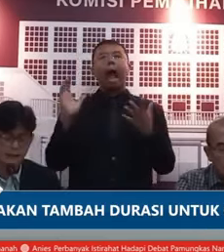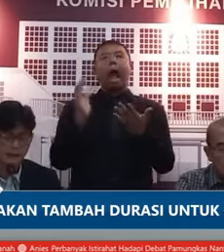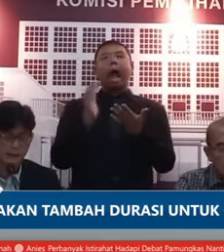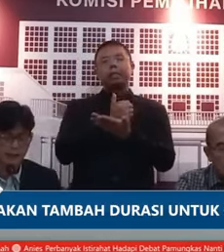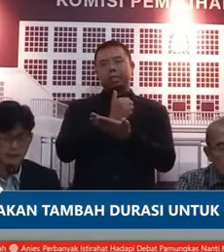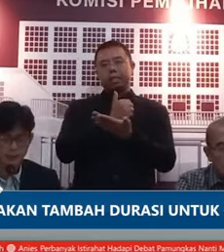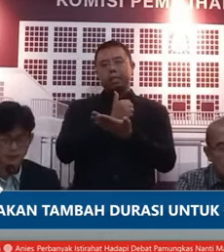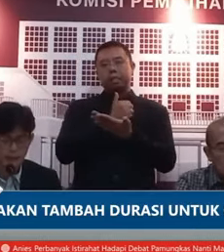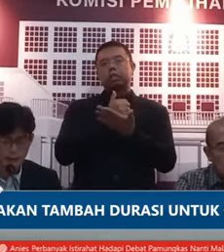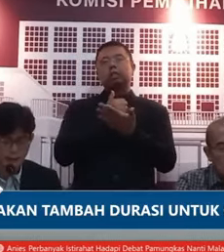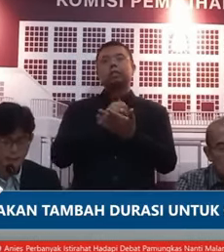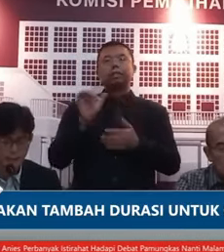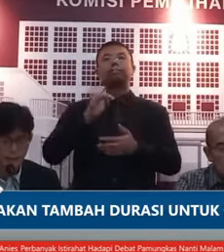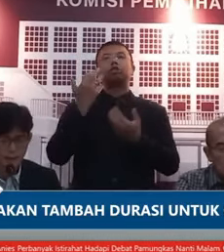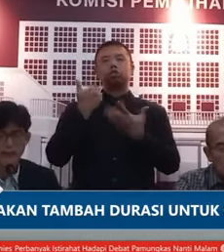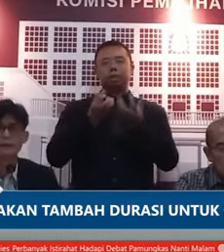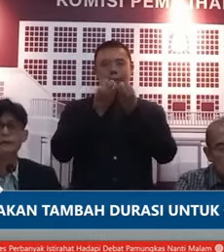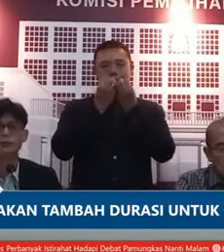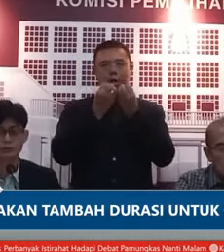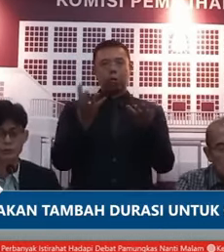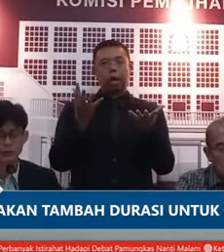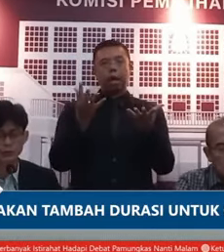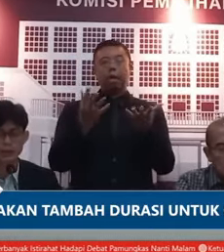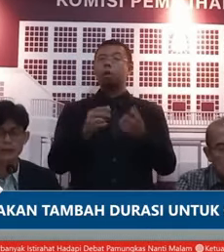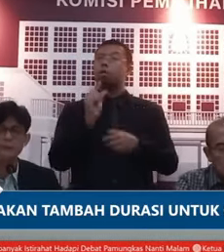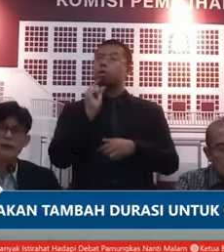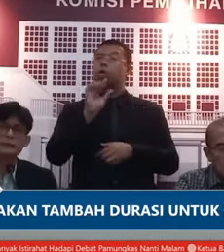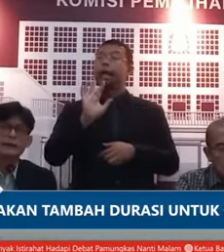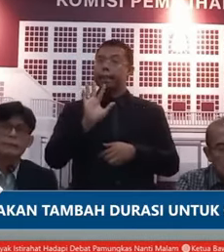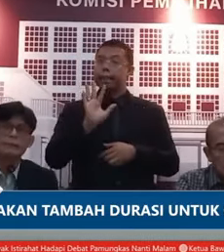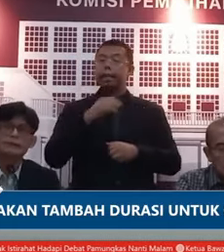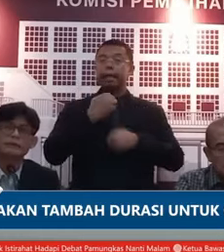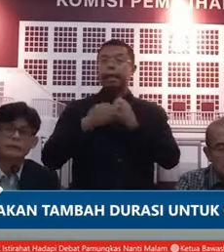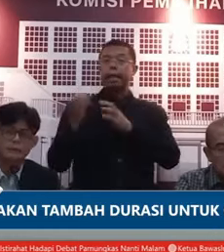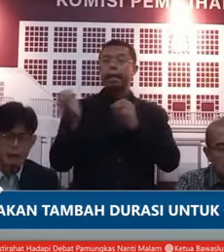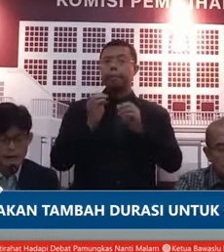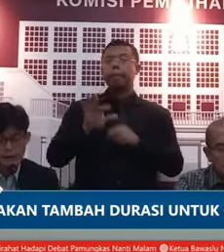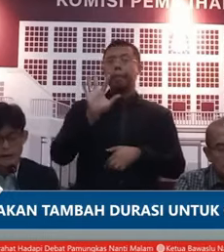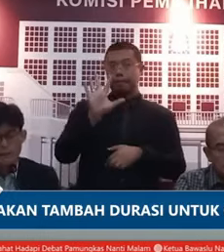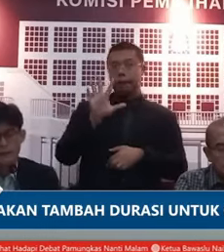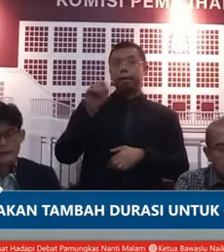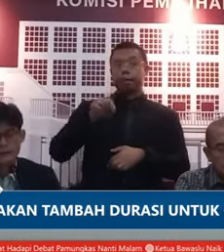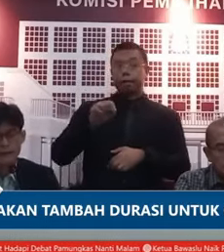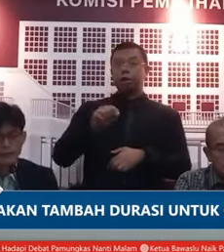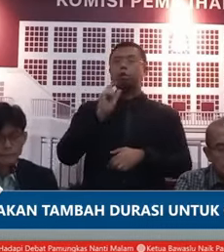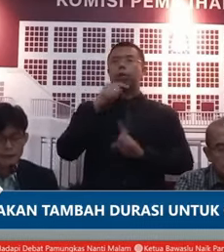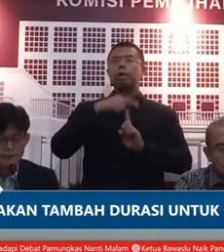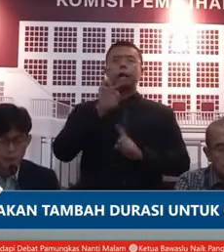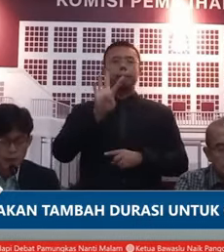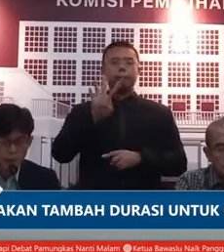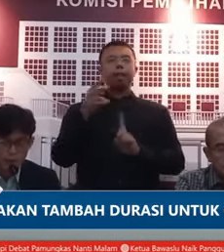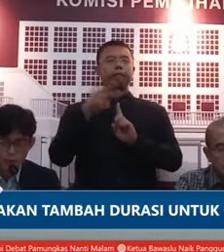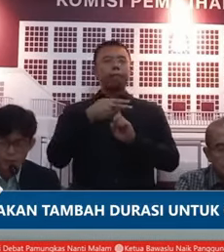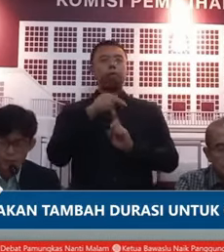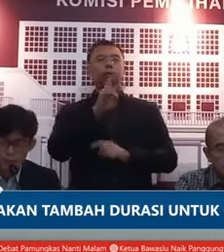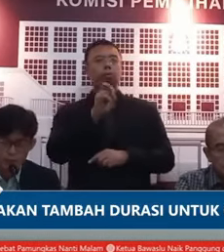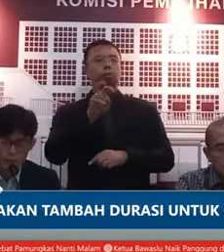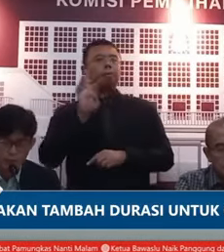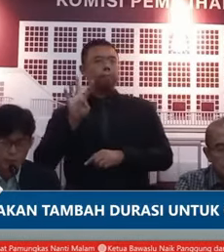hasil-hasilnya itu sebagaimana yang kami sampaikan. Untuk nanti pelaksanaan debat ke-5 pada tanggal 4 Februari